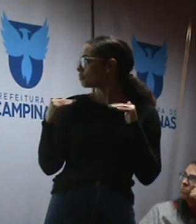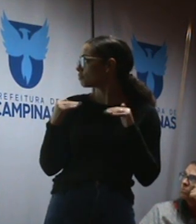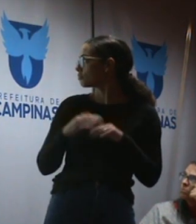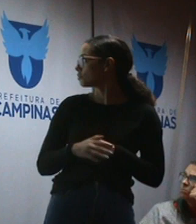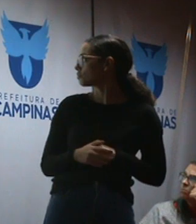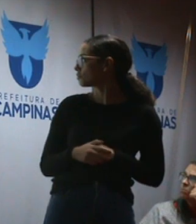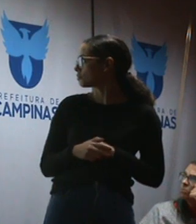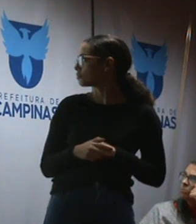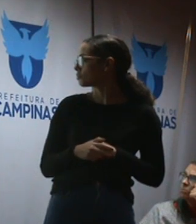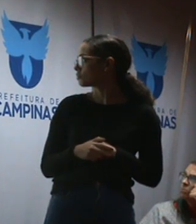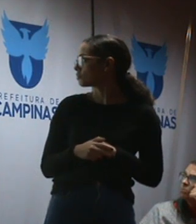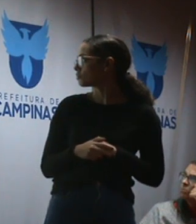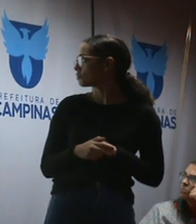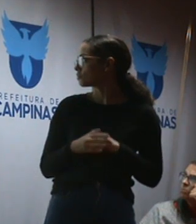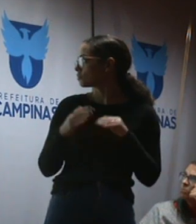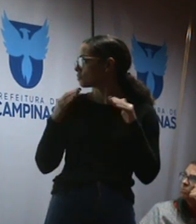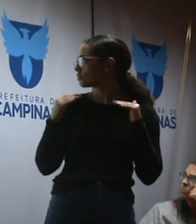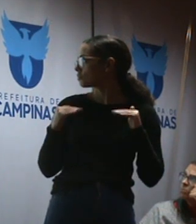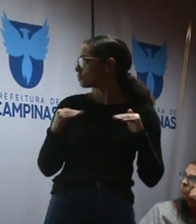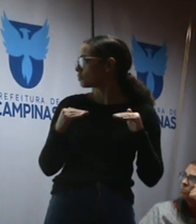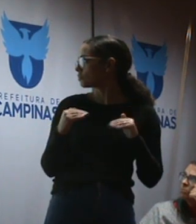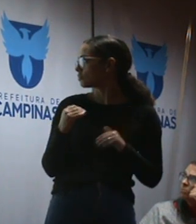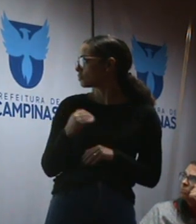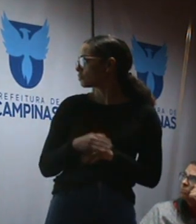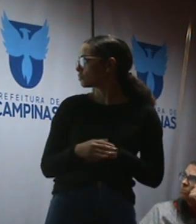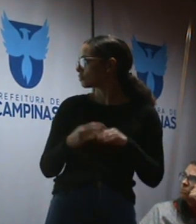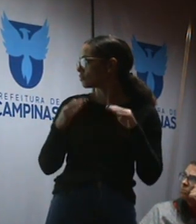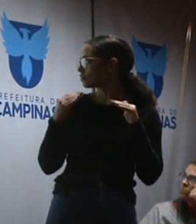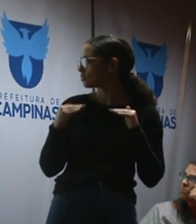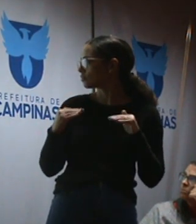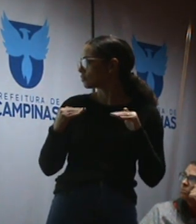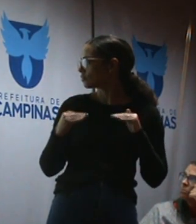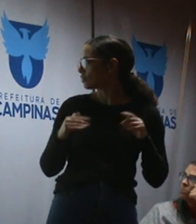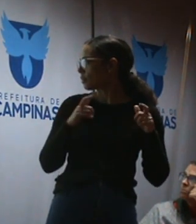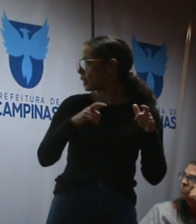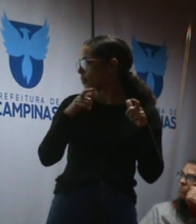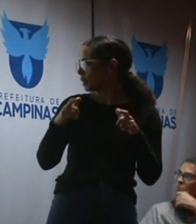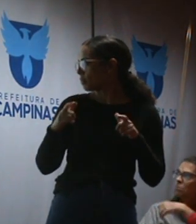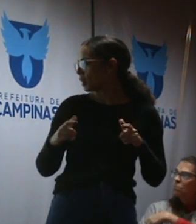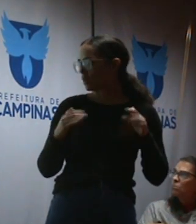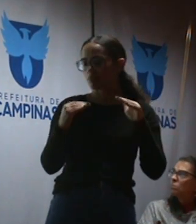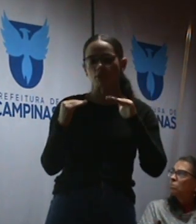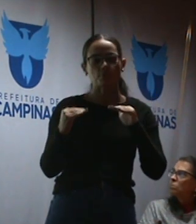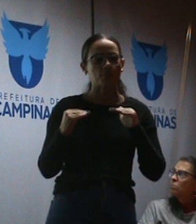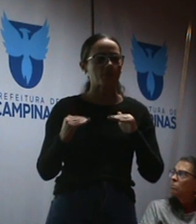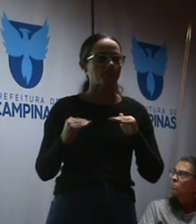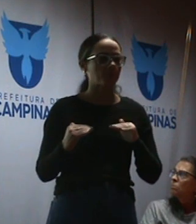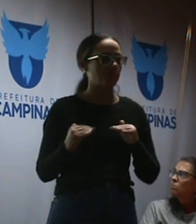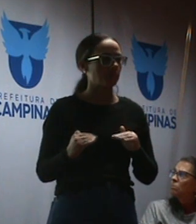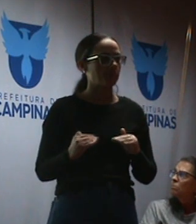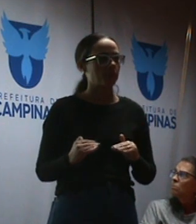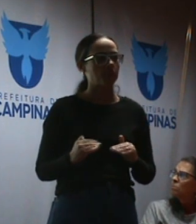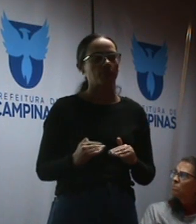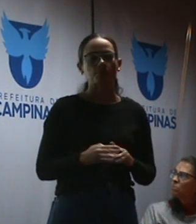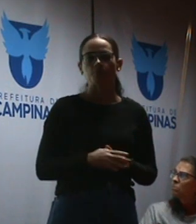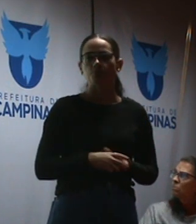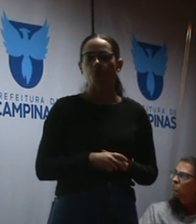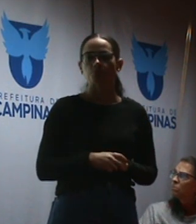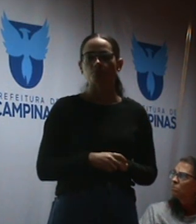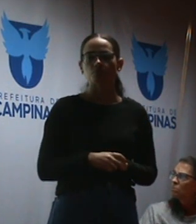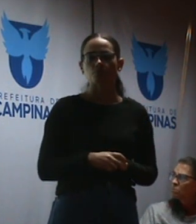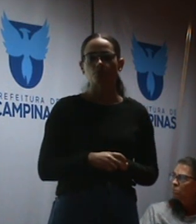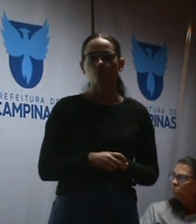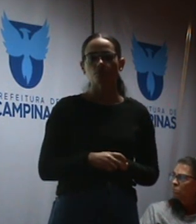com 1.983, Itajaí, Village, Floresta e Bassoli, Campina Grande, União de